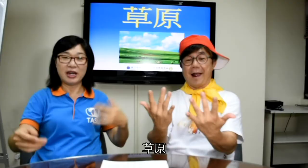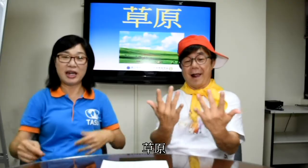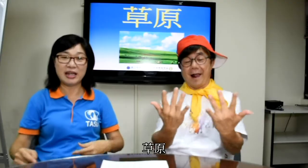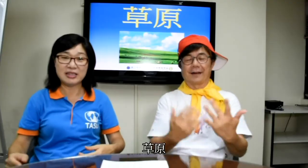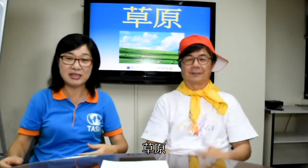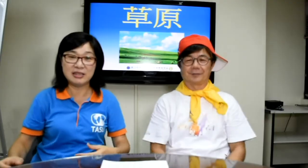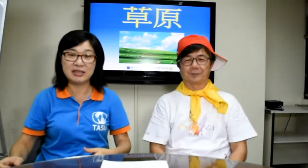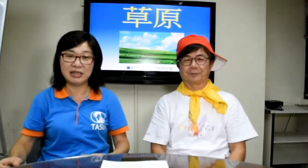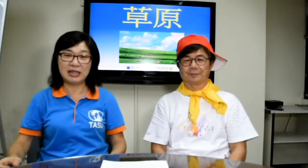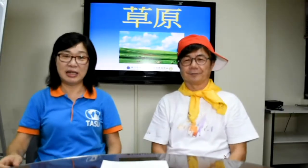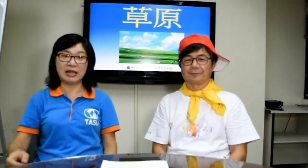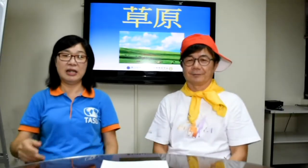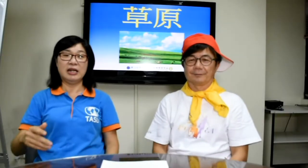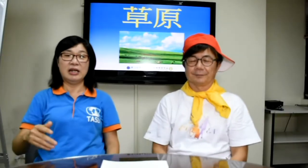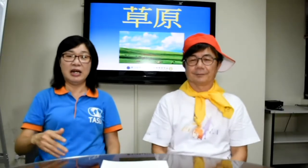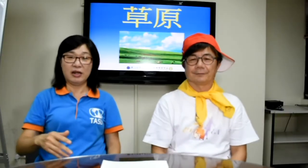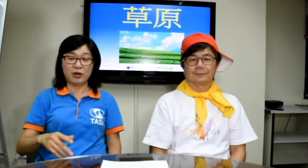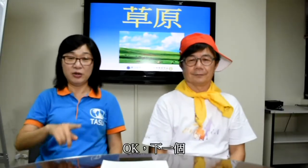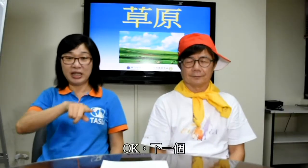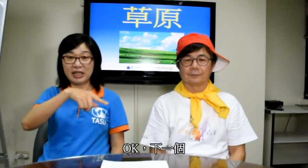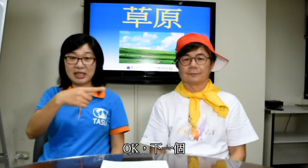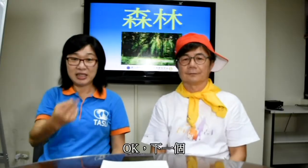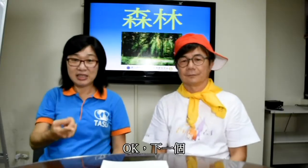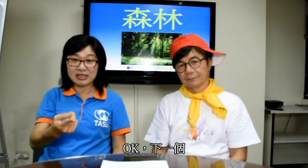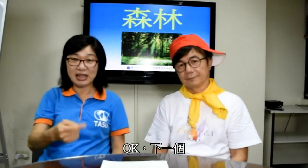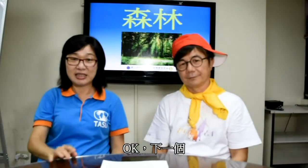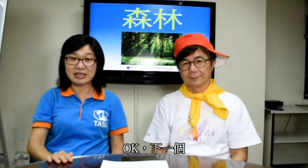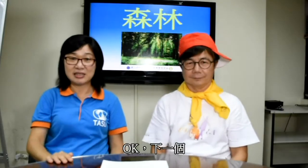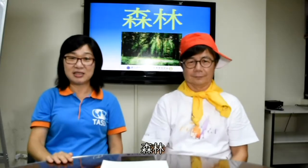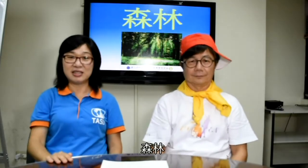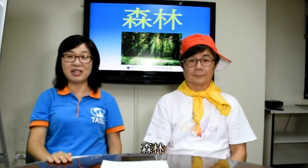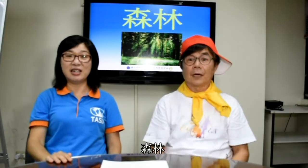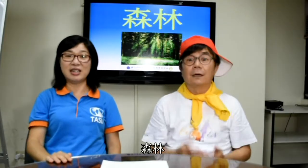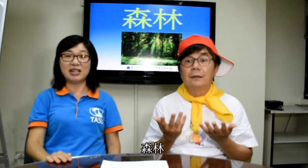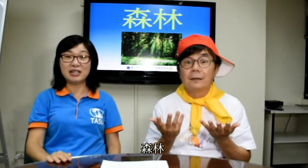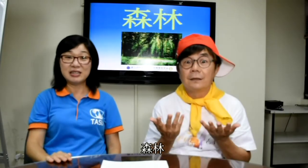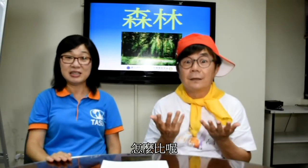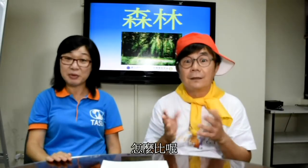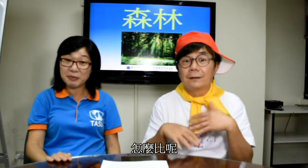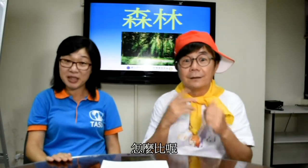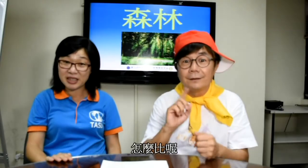原 ，OK。下一个森林怎么比呢？